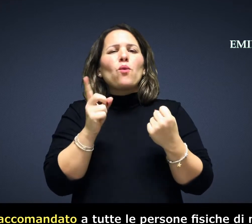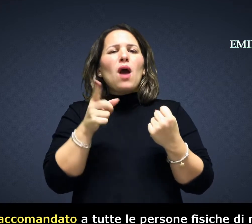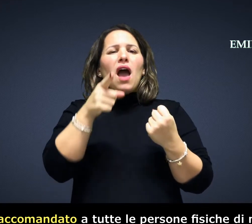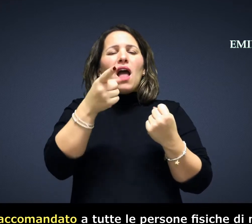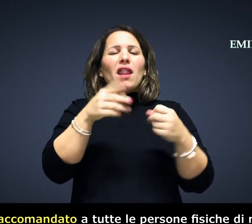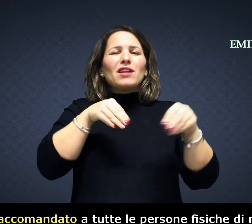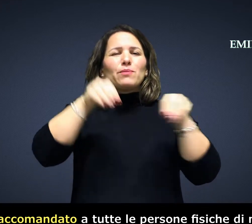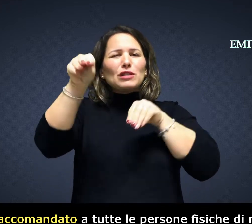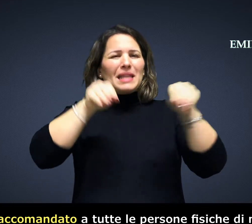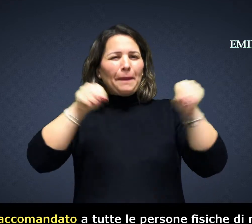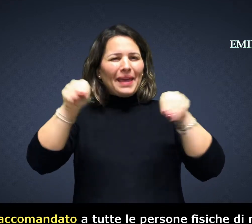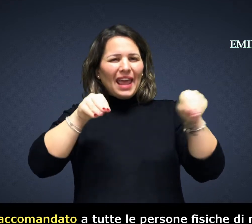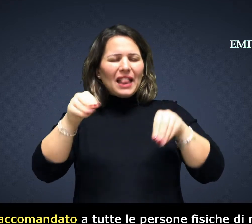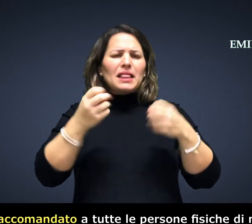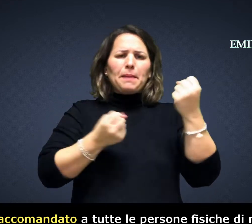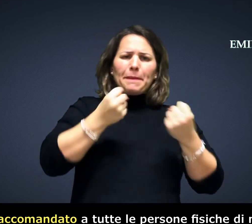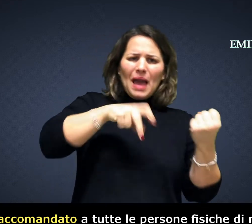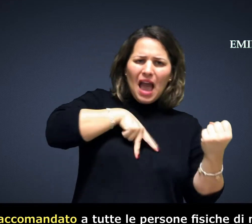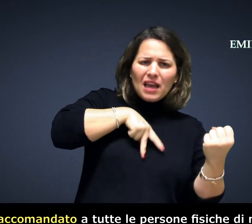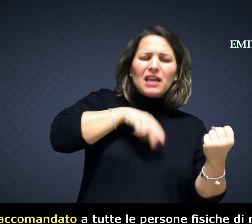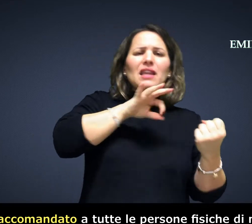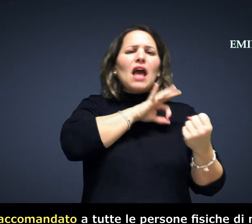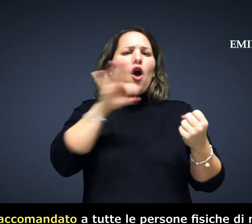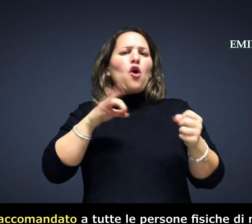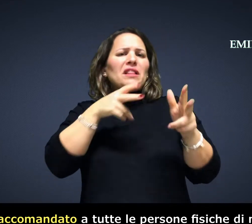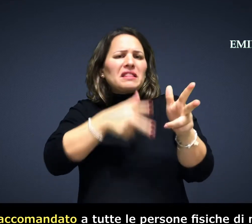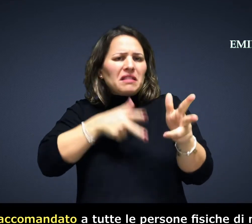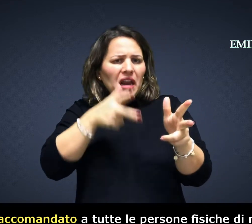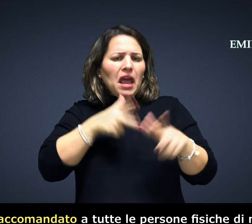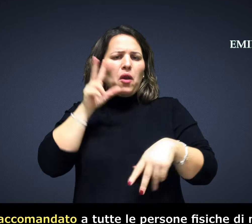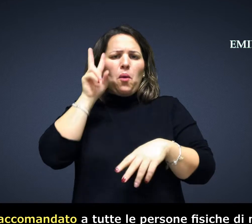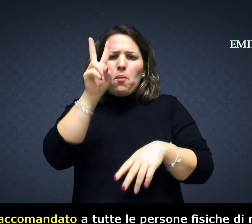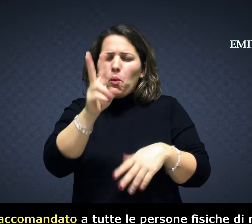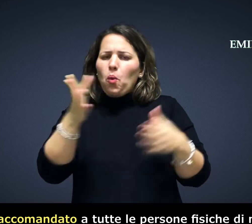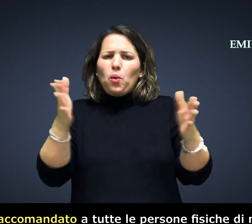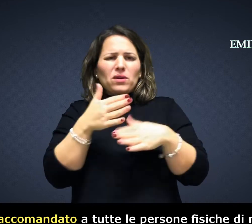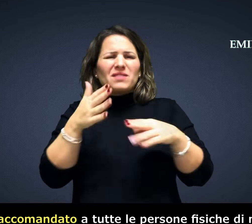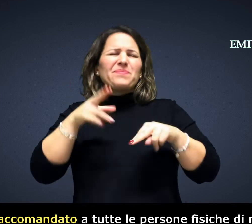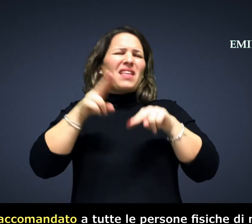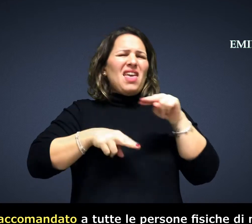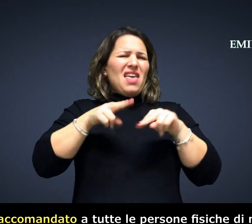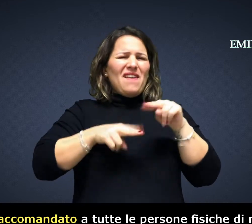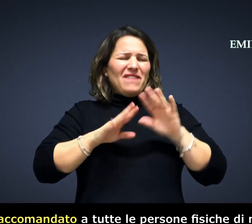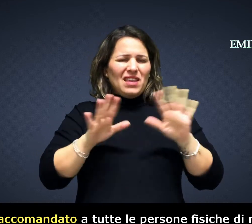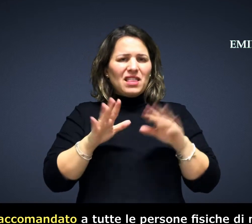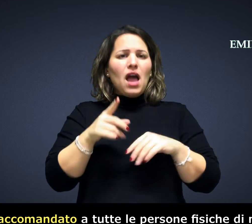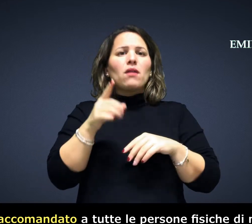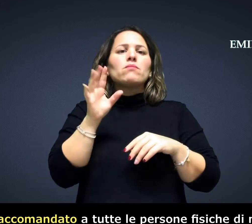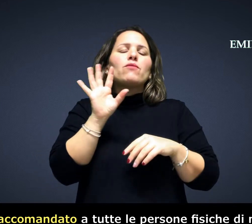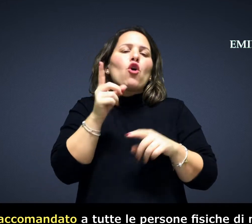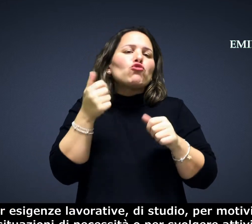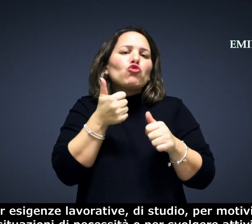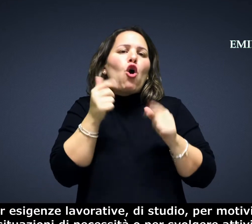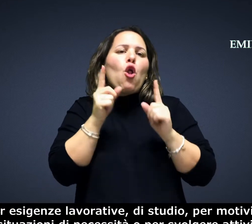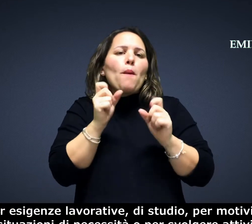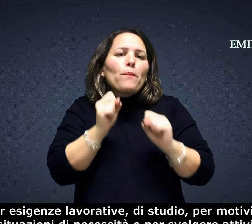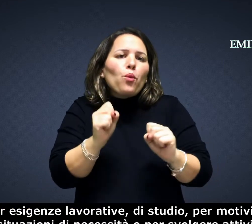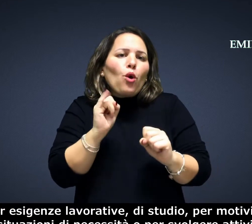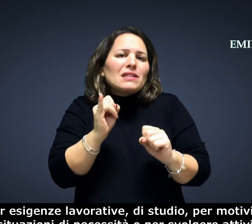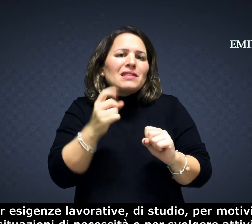Raccomandato non spostarsi se non per motivi di lavoro, studio, salute e necessità. È fortemente raccomandato a tutte le persone fisiche di